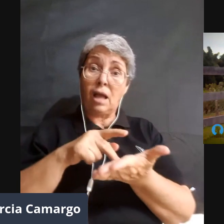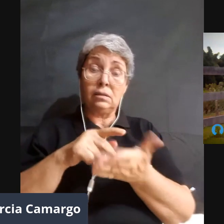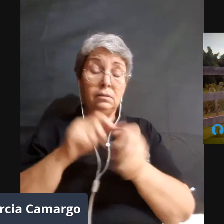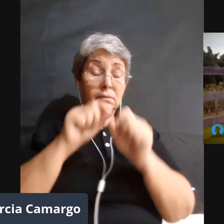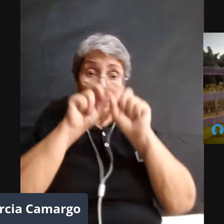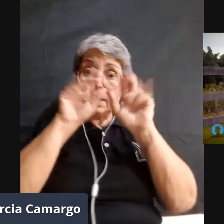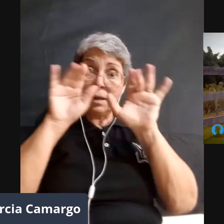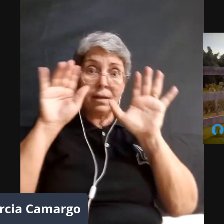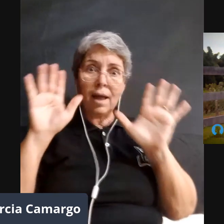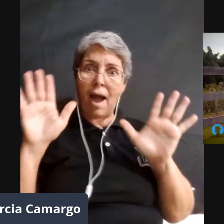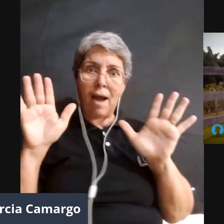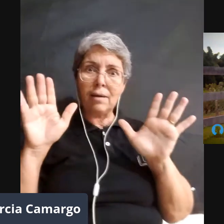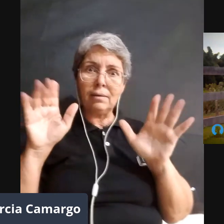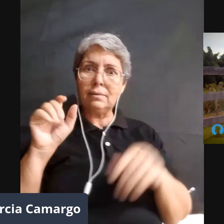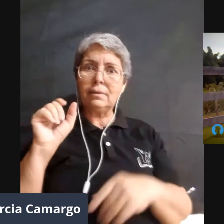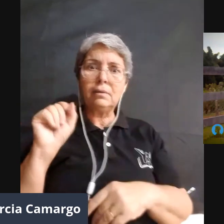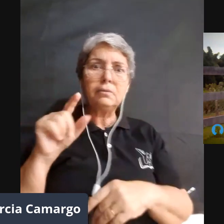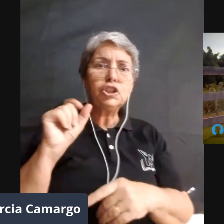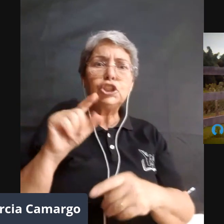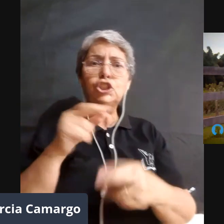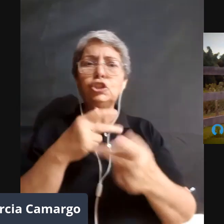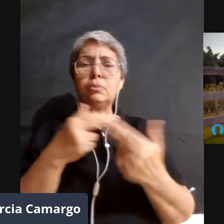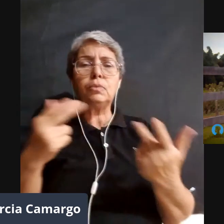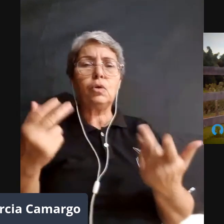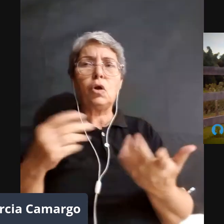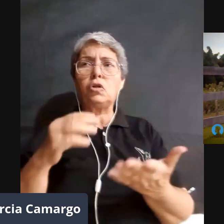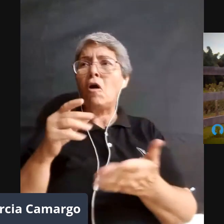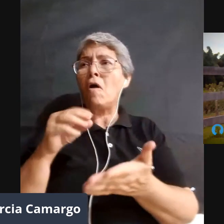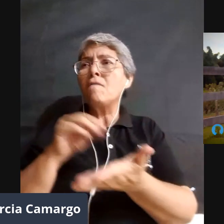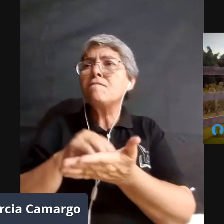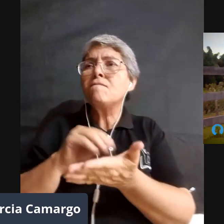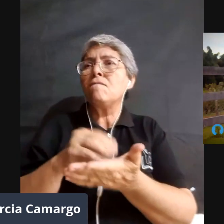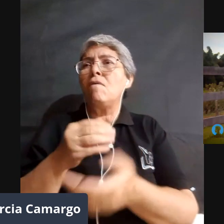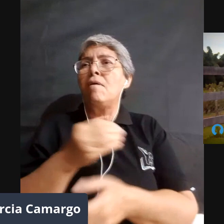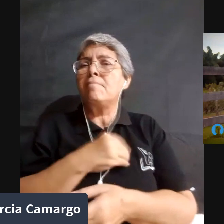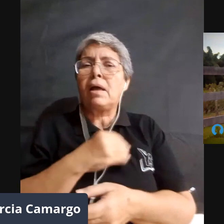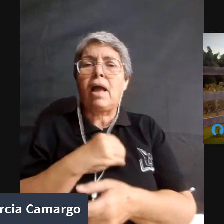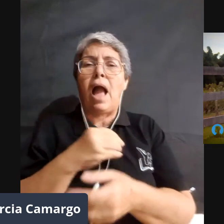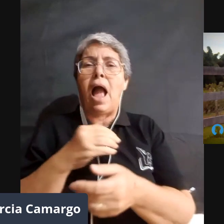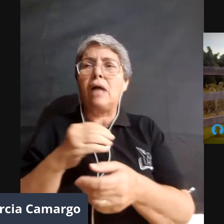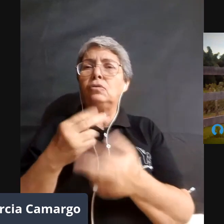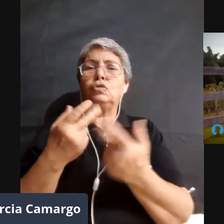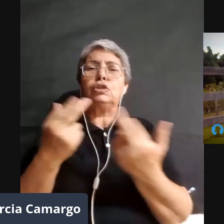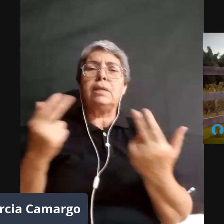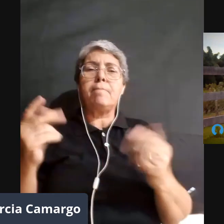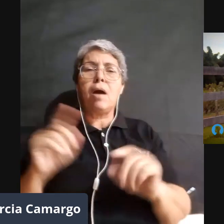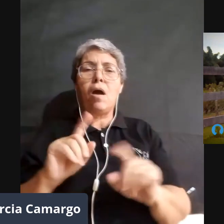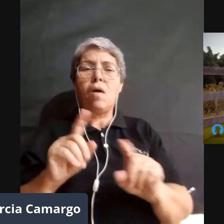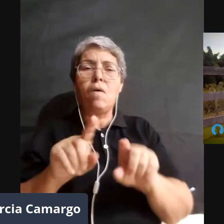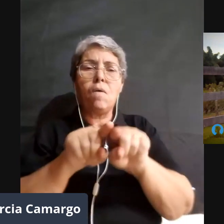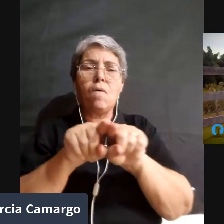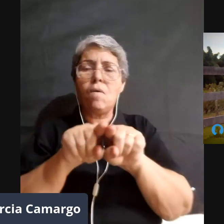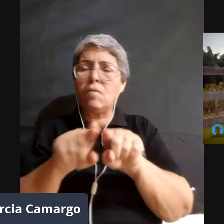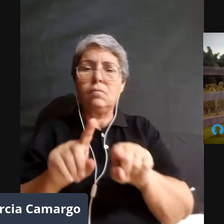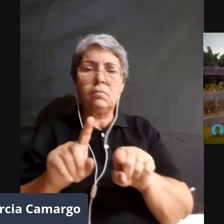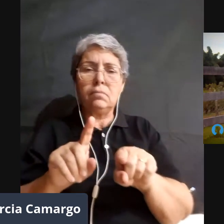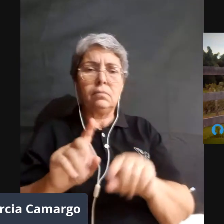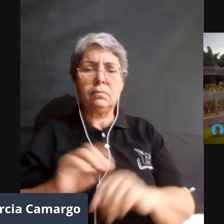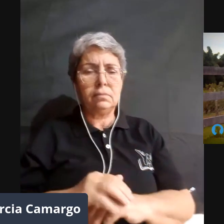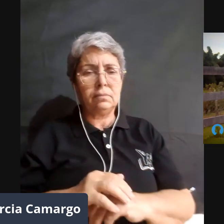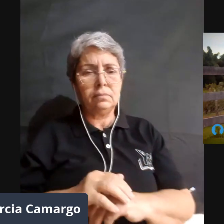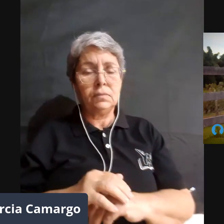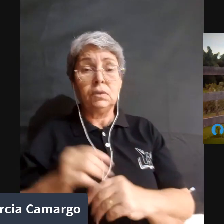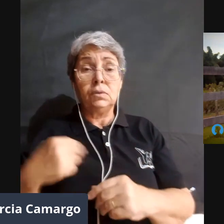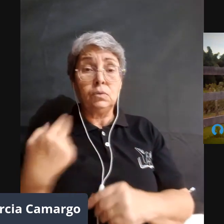é desejar ser descobridor das faltas dos irmãos. É querer não mais perpetuar o erro, não mais